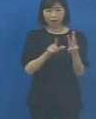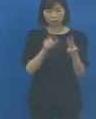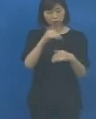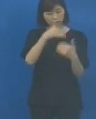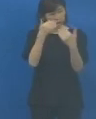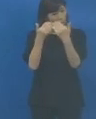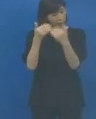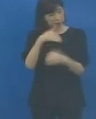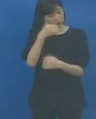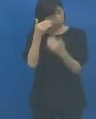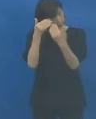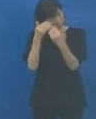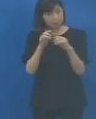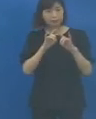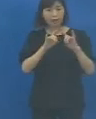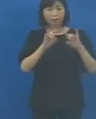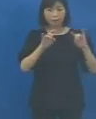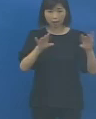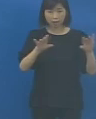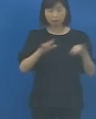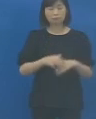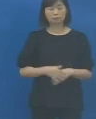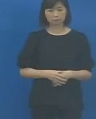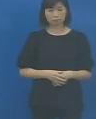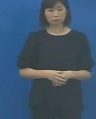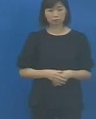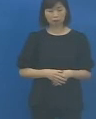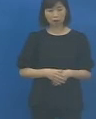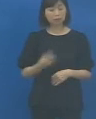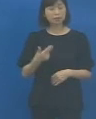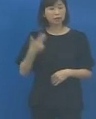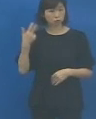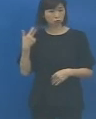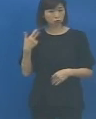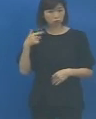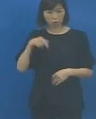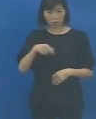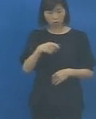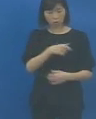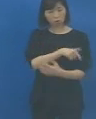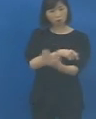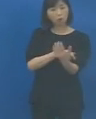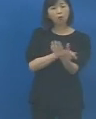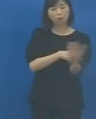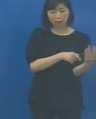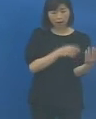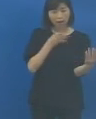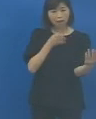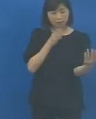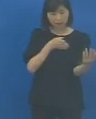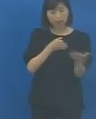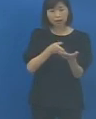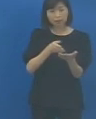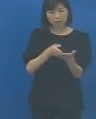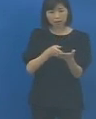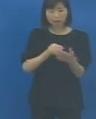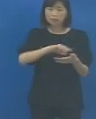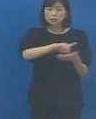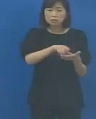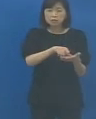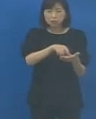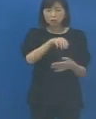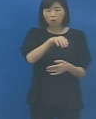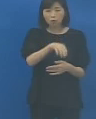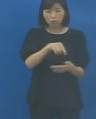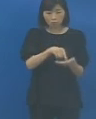、先週のこの会見でとりあえずは新規の受け入れは停止すると、で状況が変